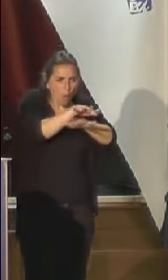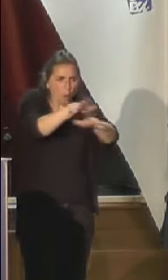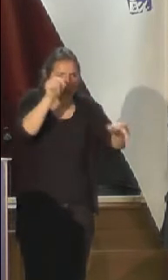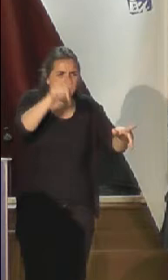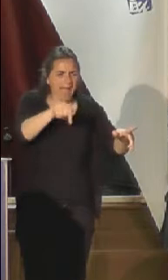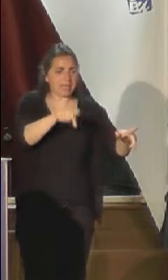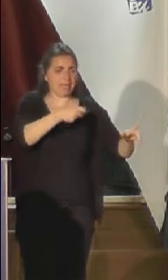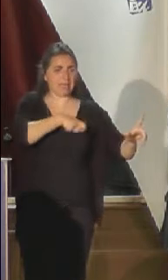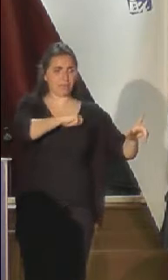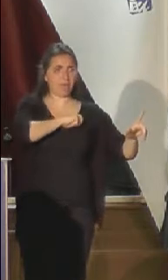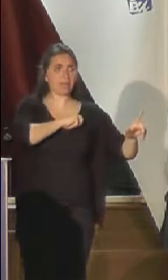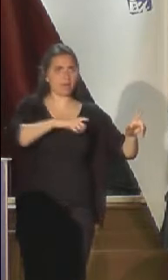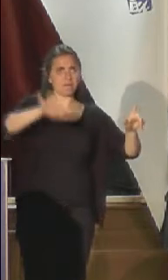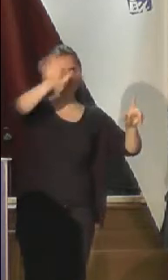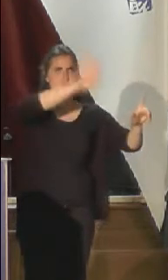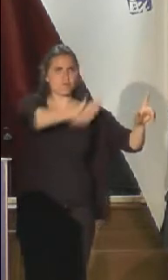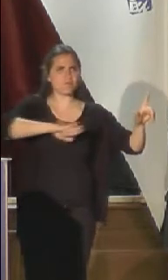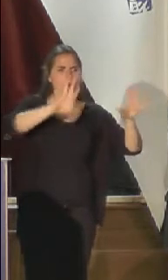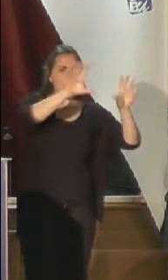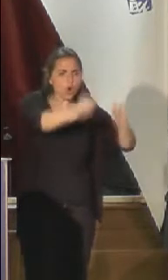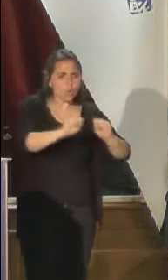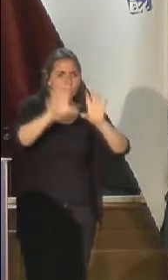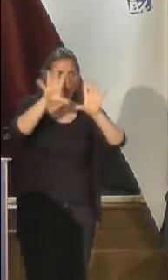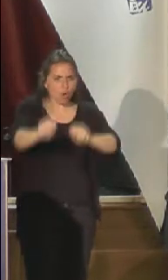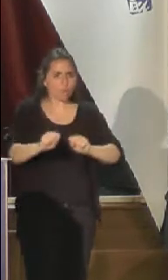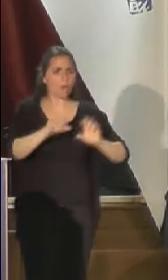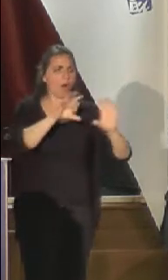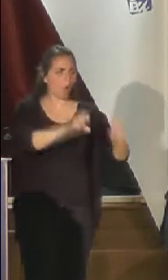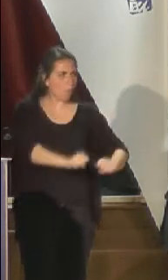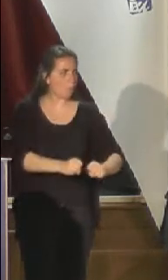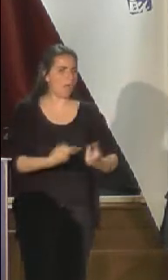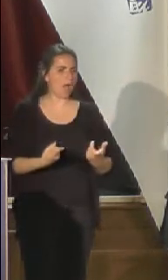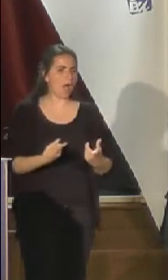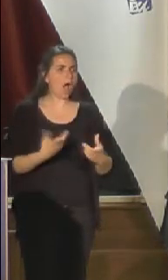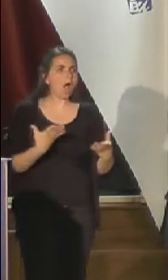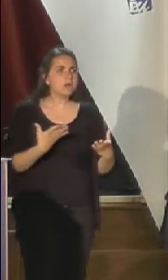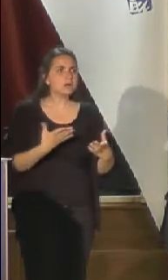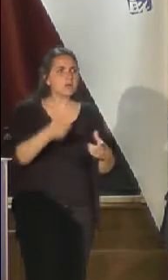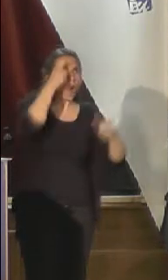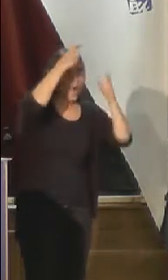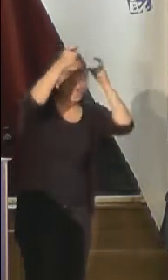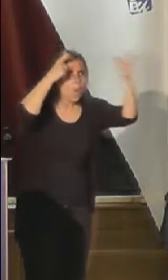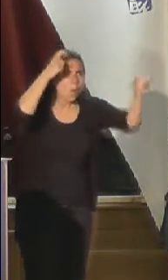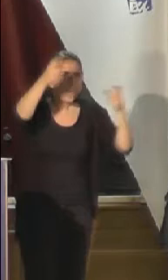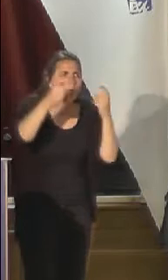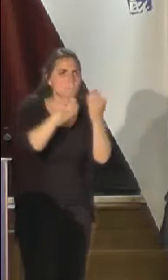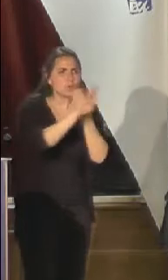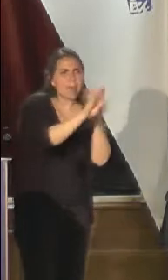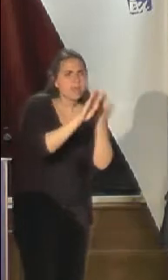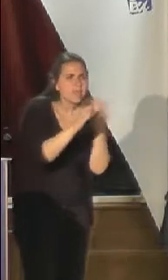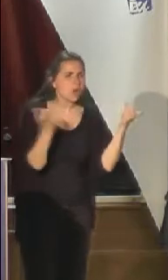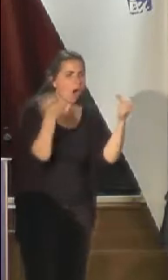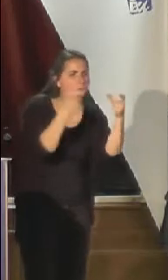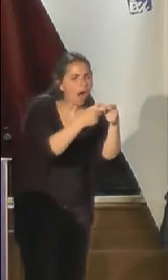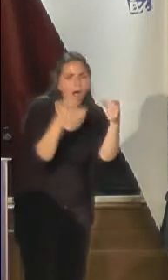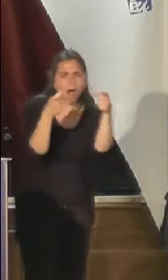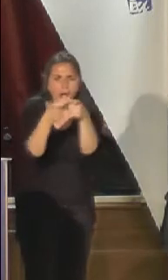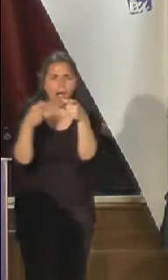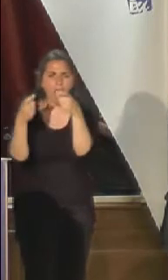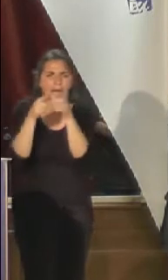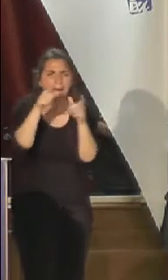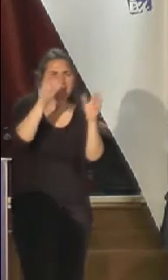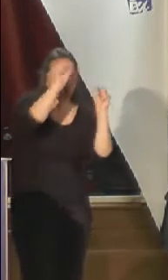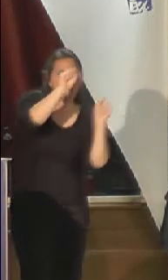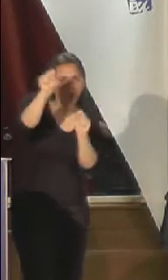chamábanse. As organizacións de grupos de veciños, as aldeas, chamábanse as alarmas, que eran as que organizaban a